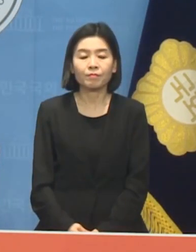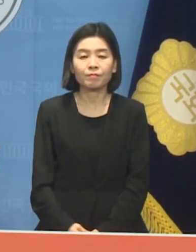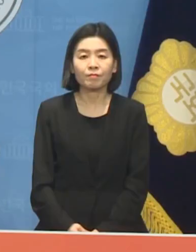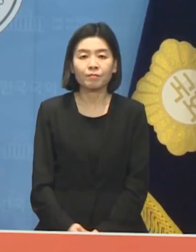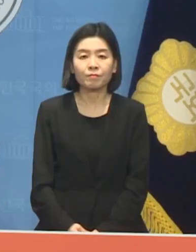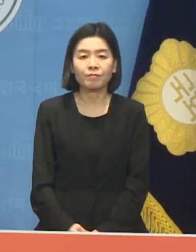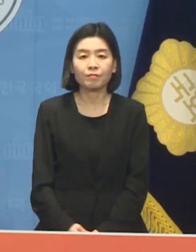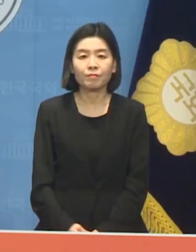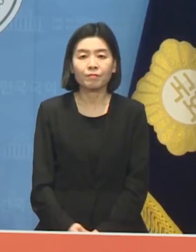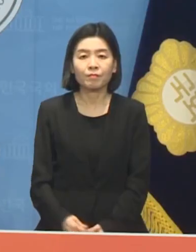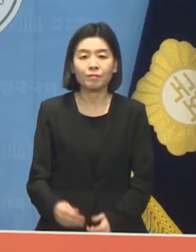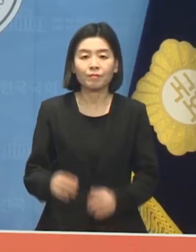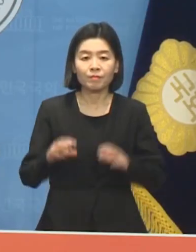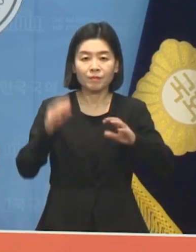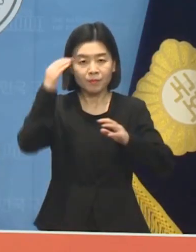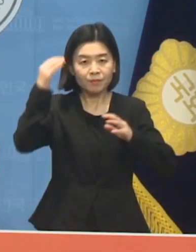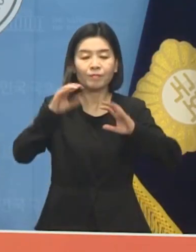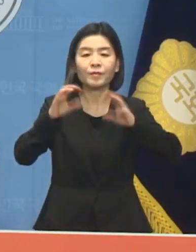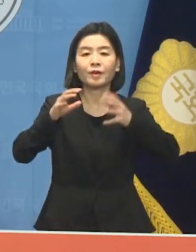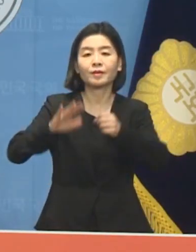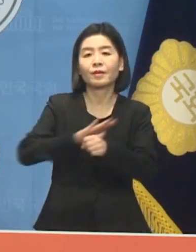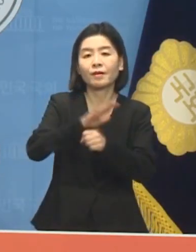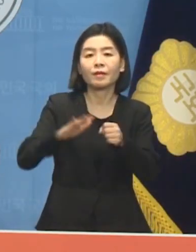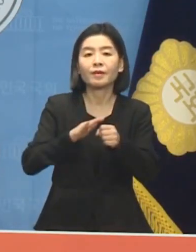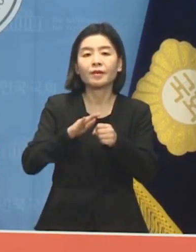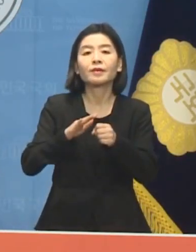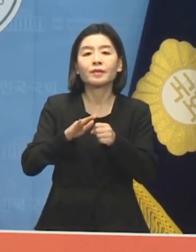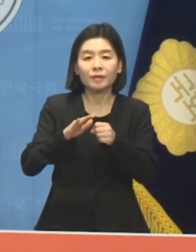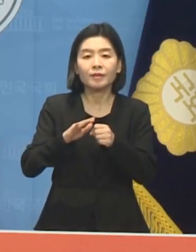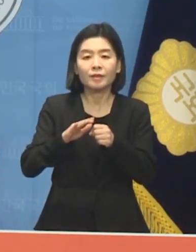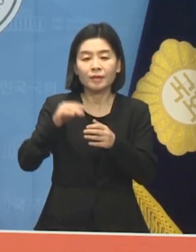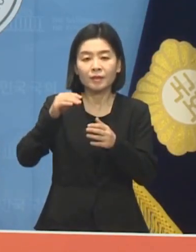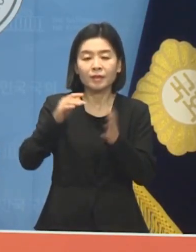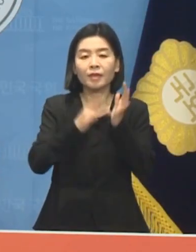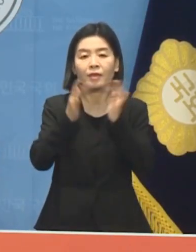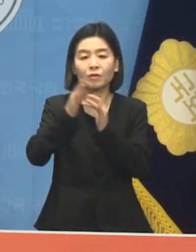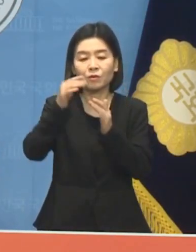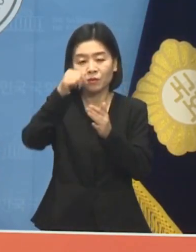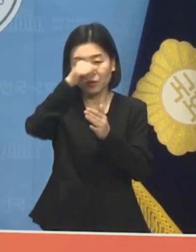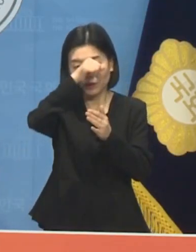우리 나라를 사랑하는 예수교 장로회 고신 목회자들을